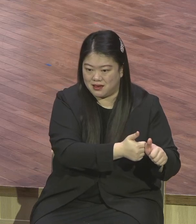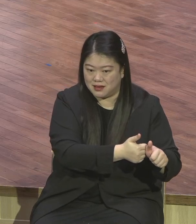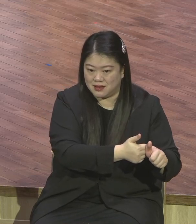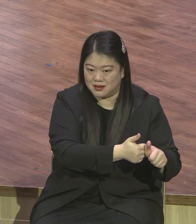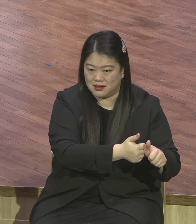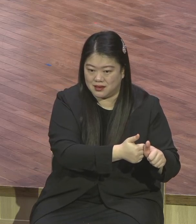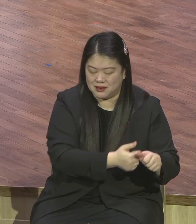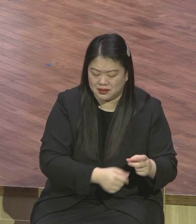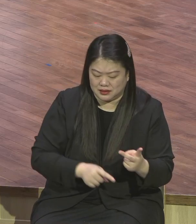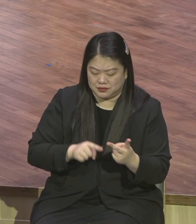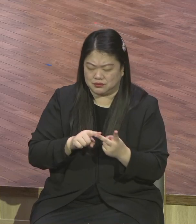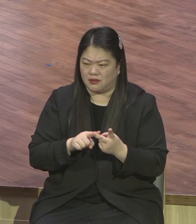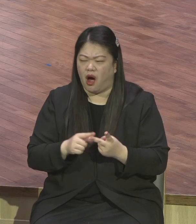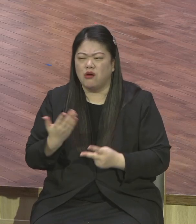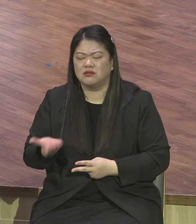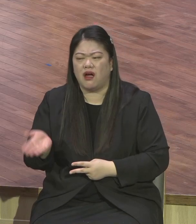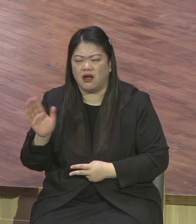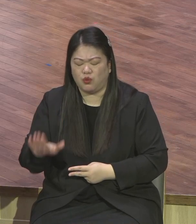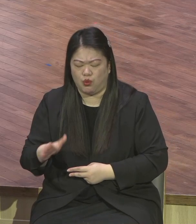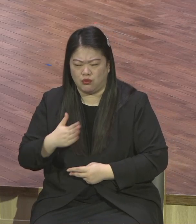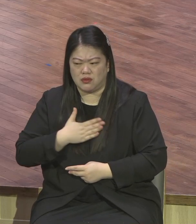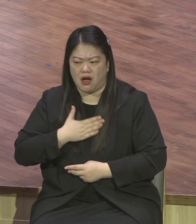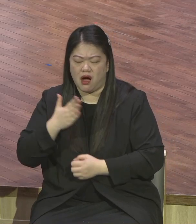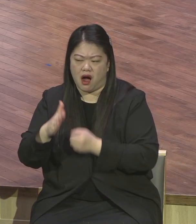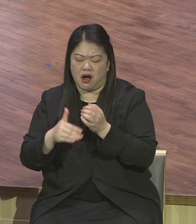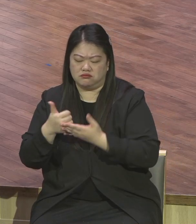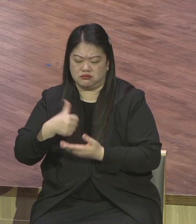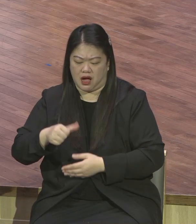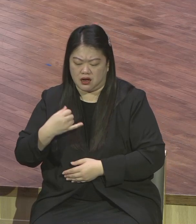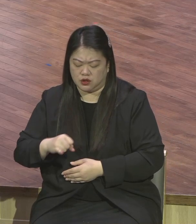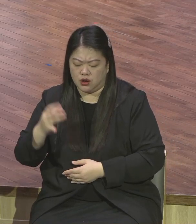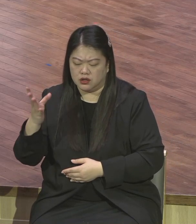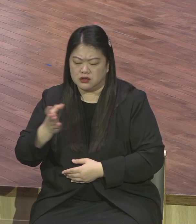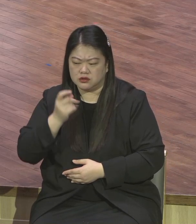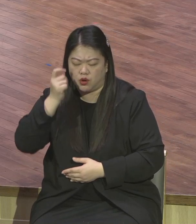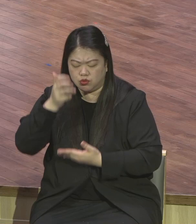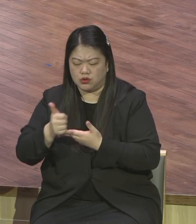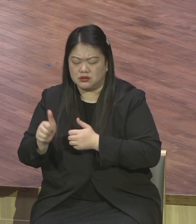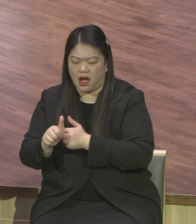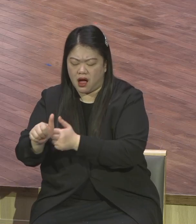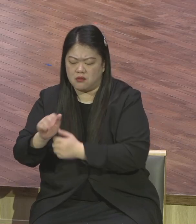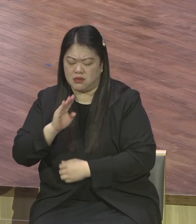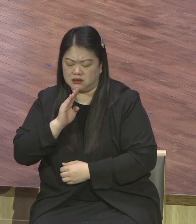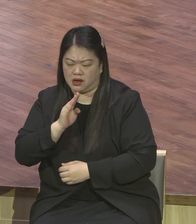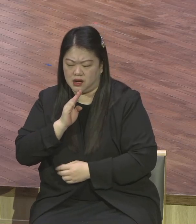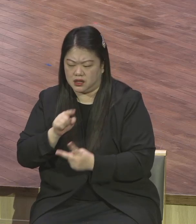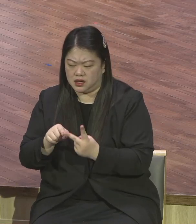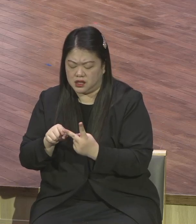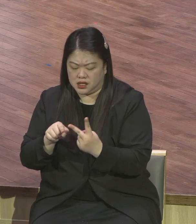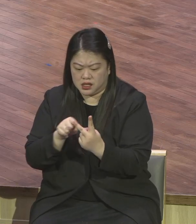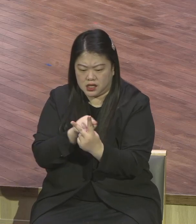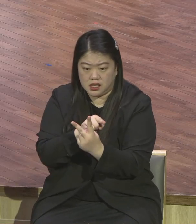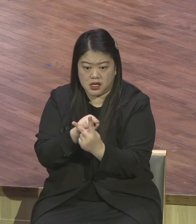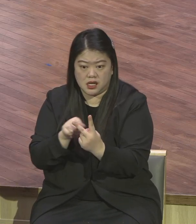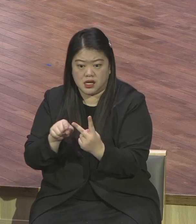다른 하나는 성령을 따라 살아가는 삶입니다. 육체의 소욕은 소욕을 따라 살아가는